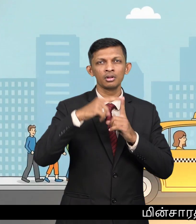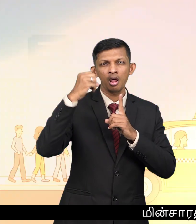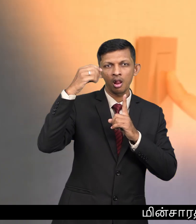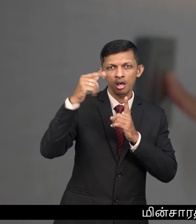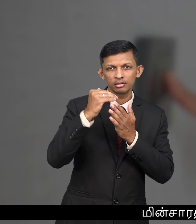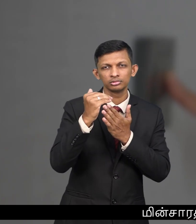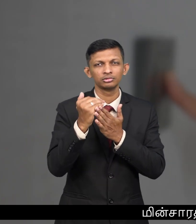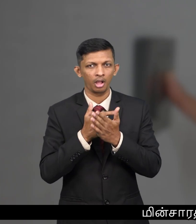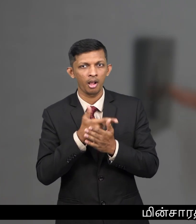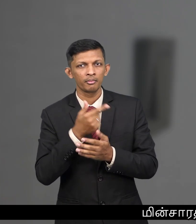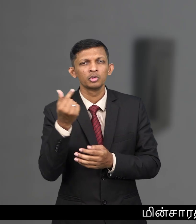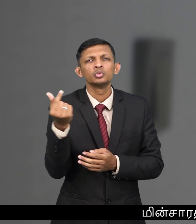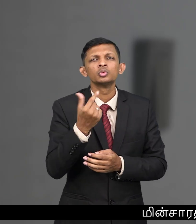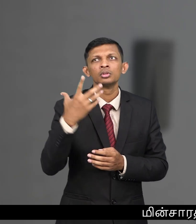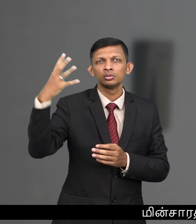மின்சாரத்தை சேமிக்கவும்.